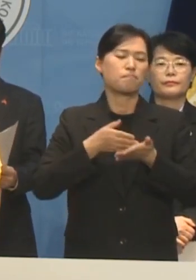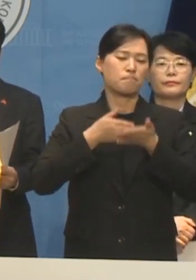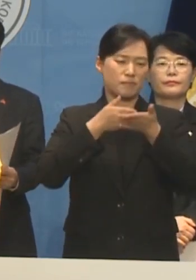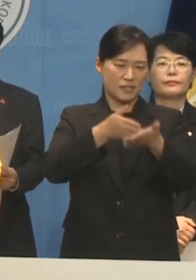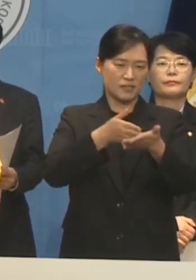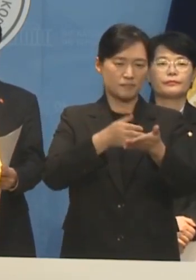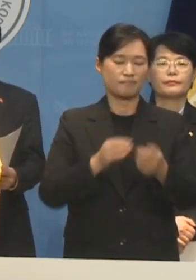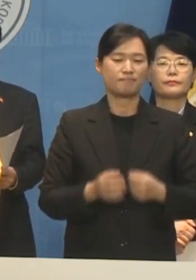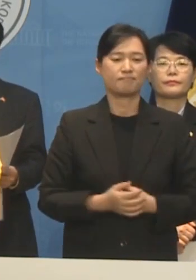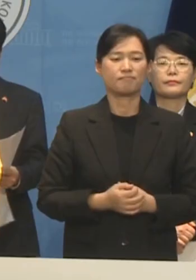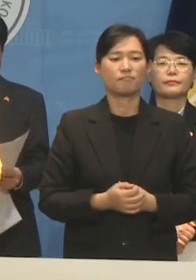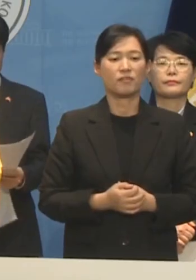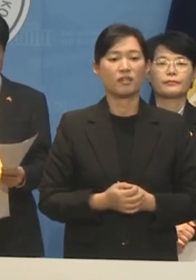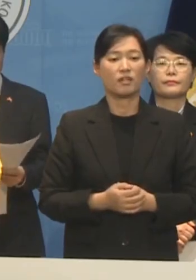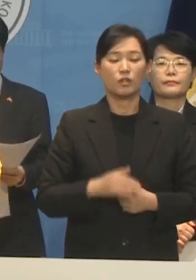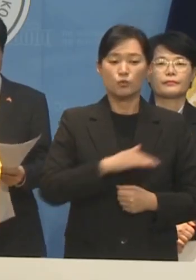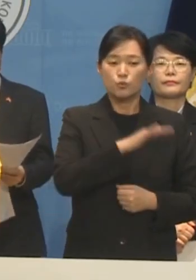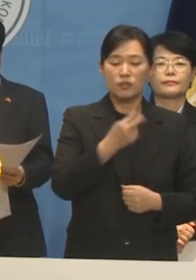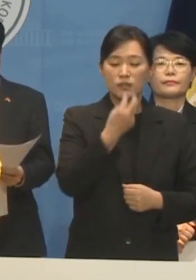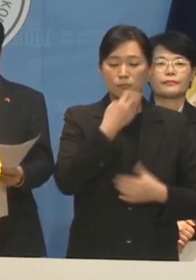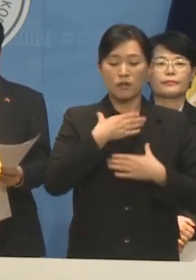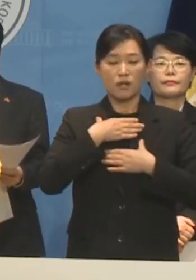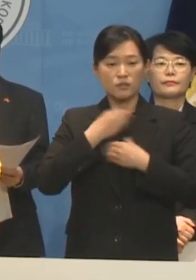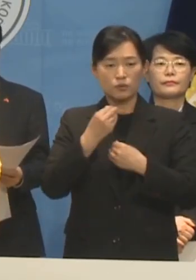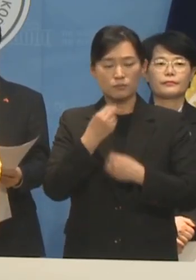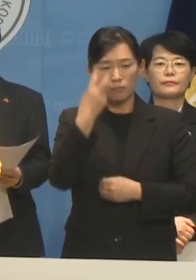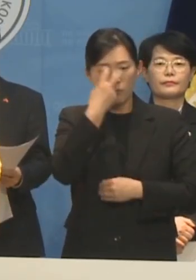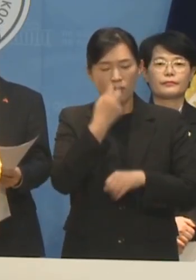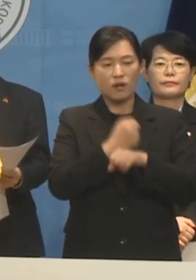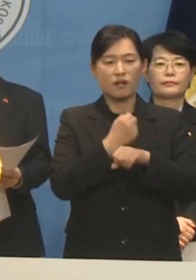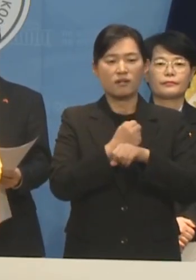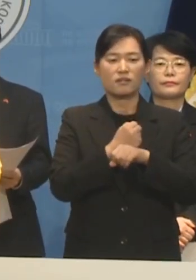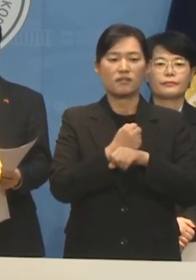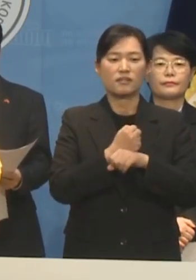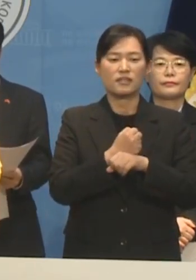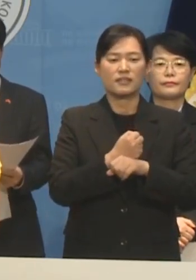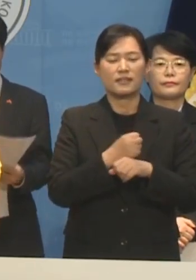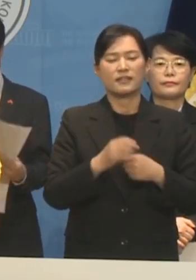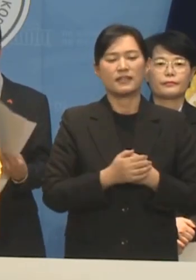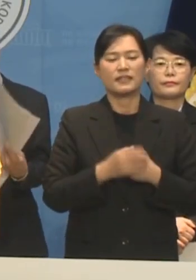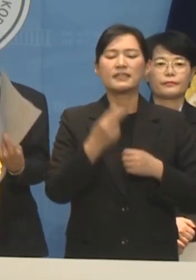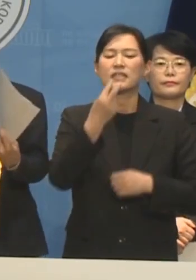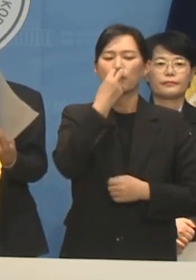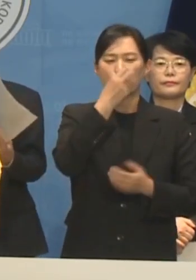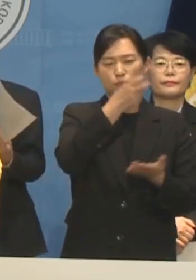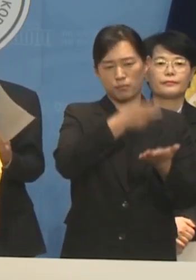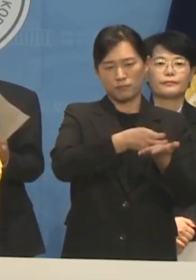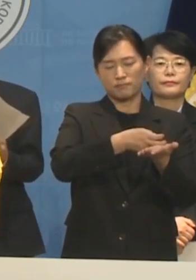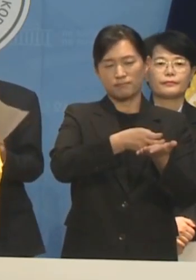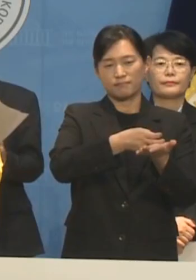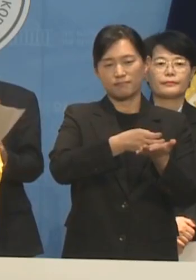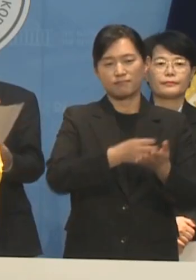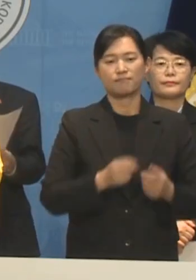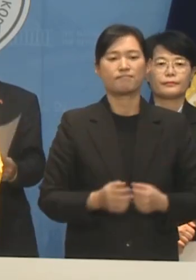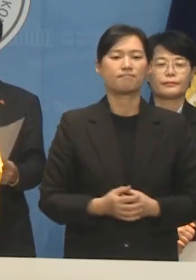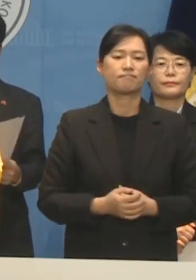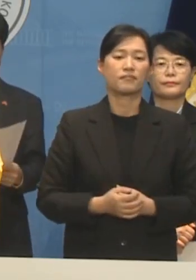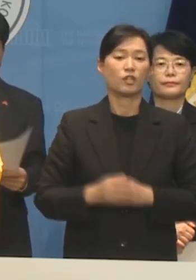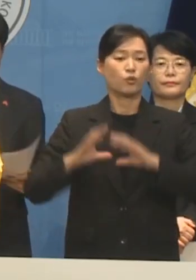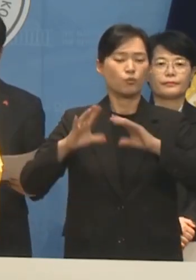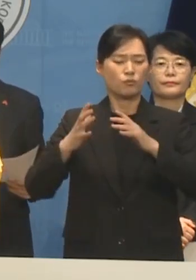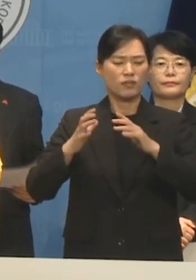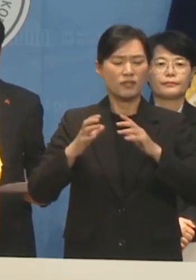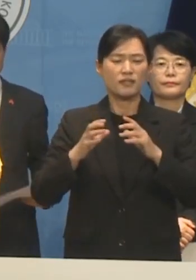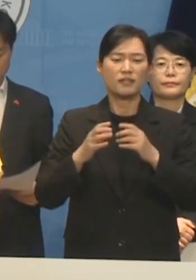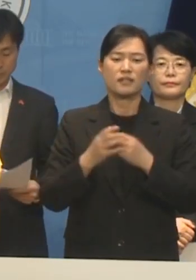생명안전기본법입니다. 바로 우리의 생명과 안전을 지켜줄 최소한의 생명법인 것입니다. 국가를